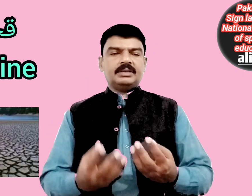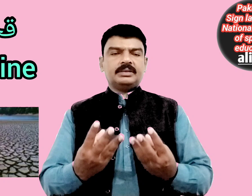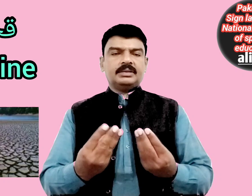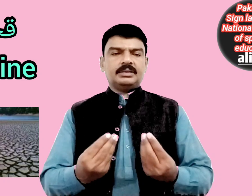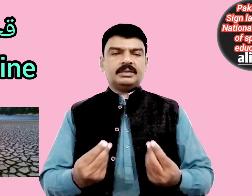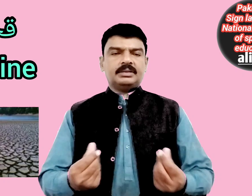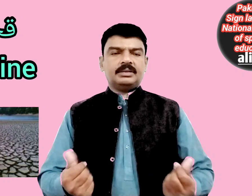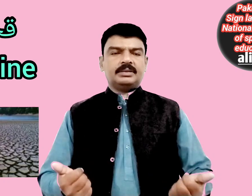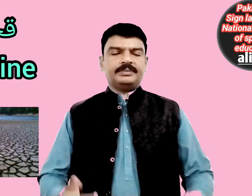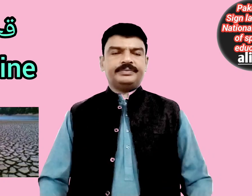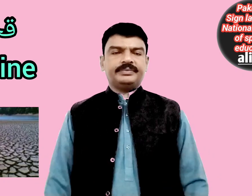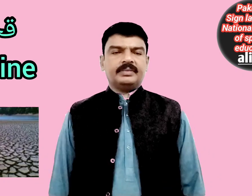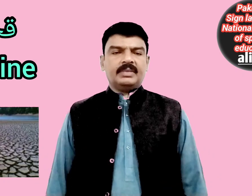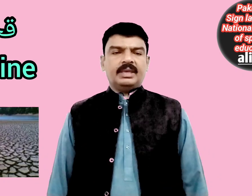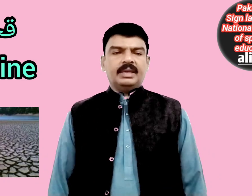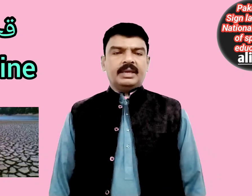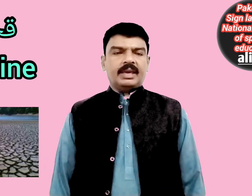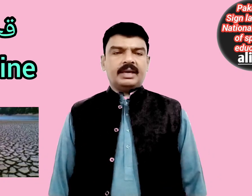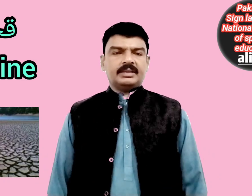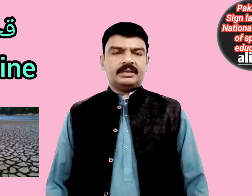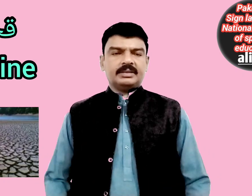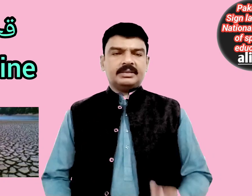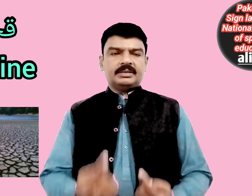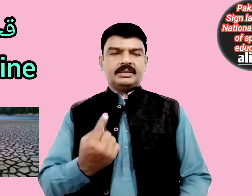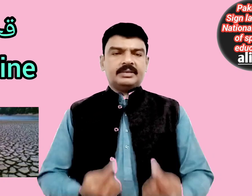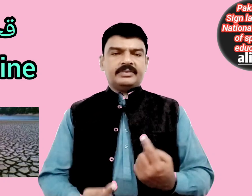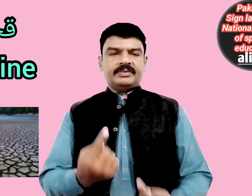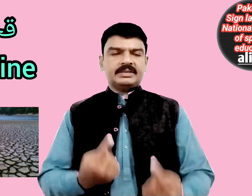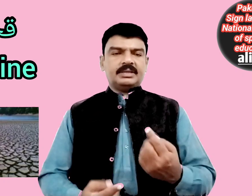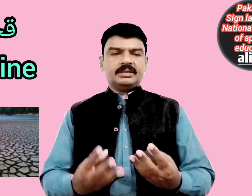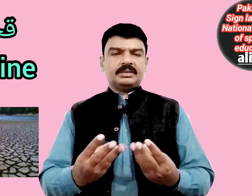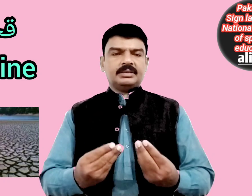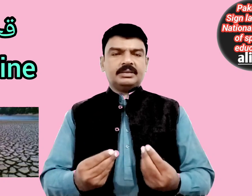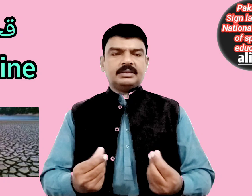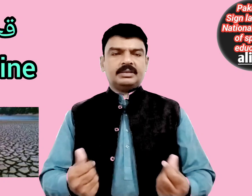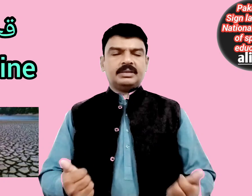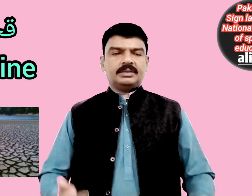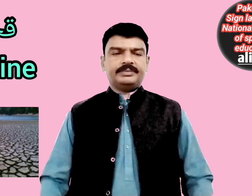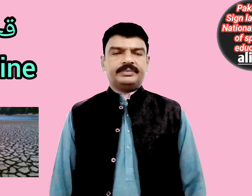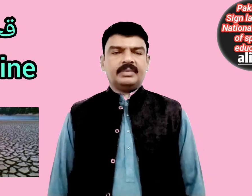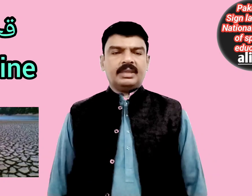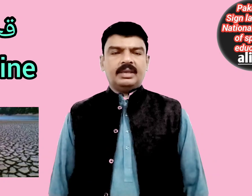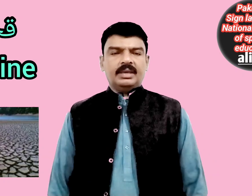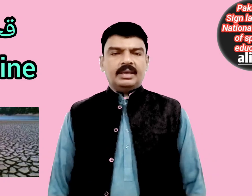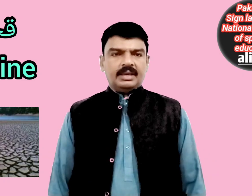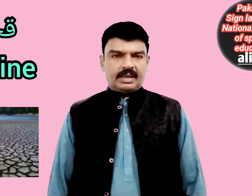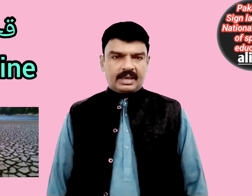فصلیں ختم قحط فصلیں ختم